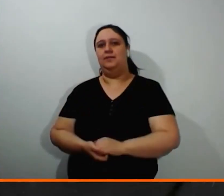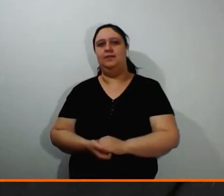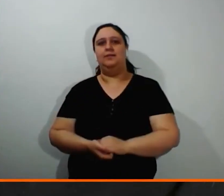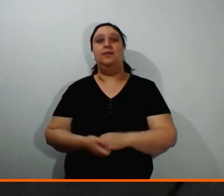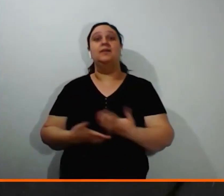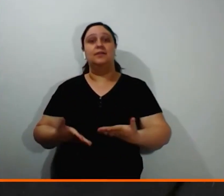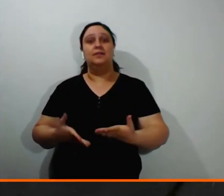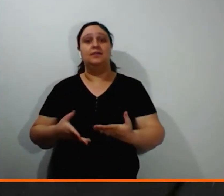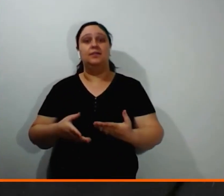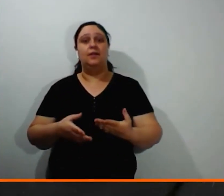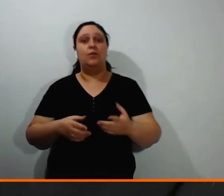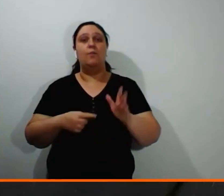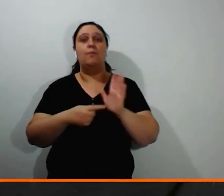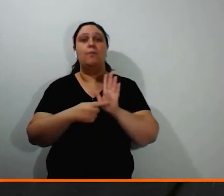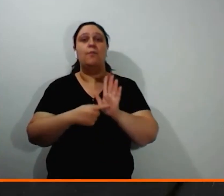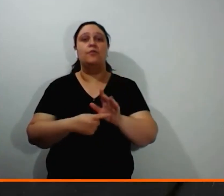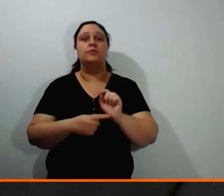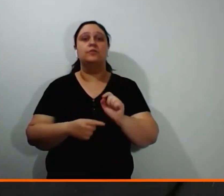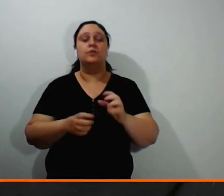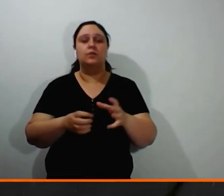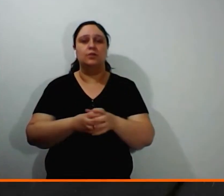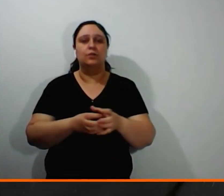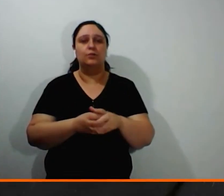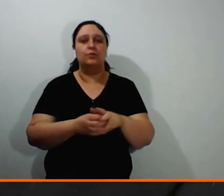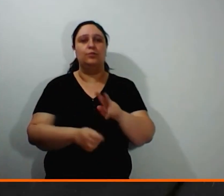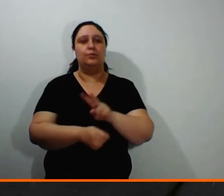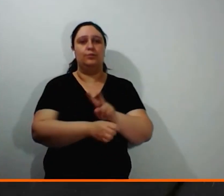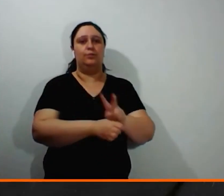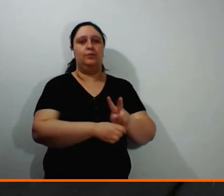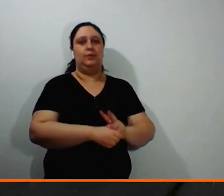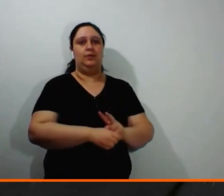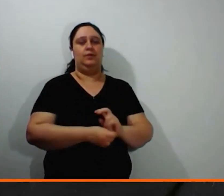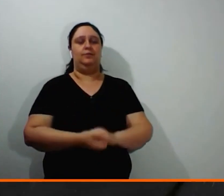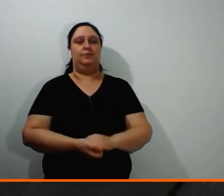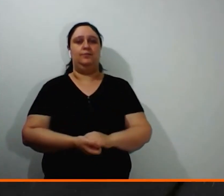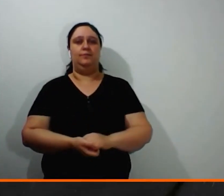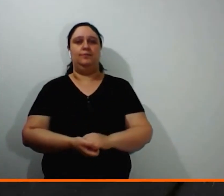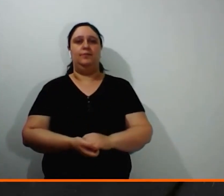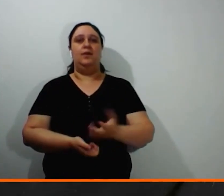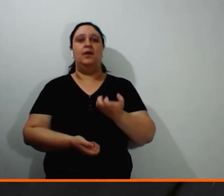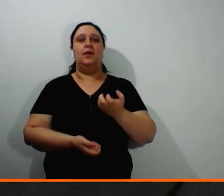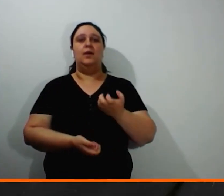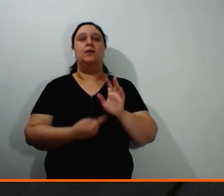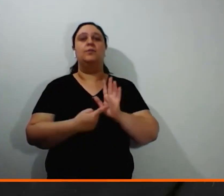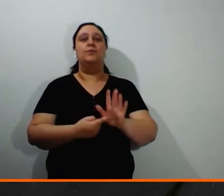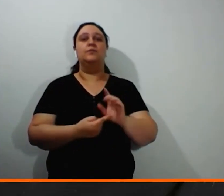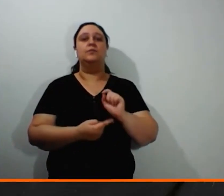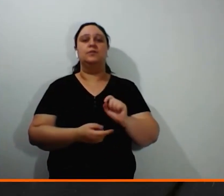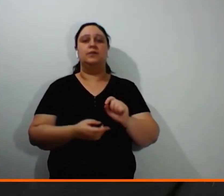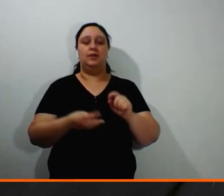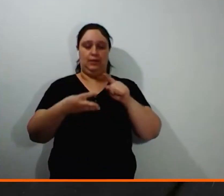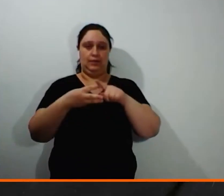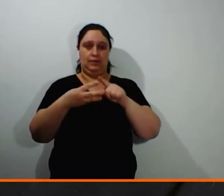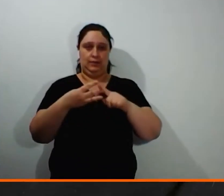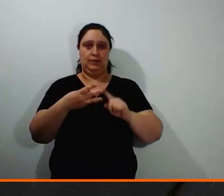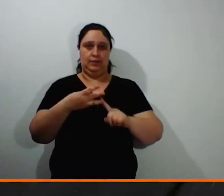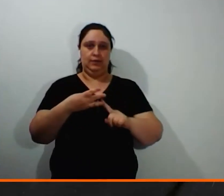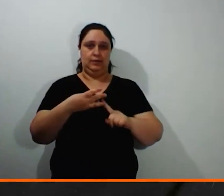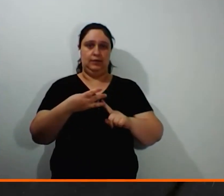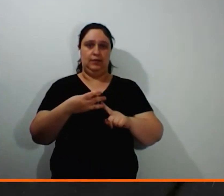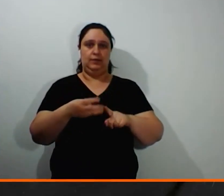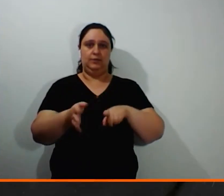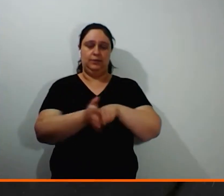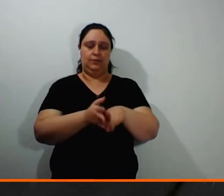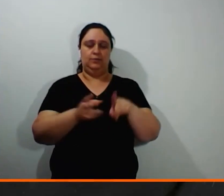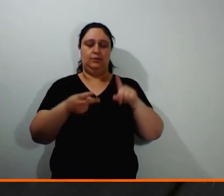né? Agora quero chamar a atenção de vocês nessas 3 perguntas. Nas 2 primeiras, quando o